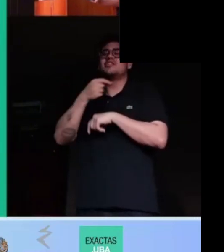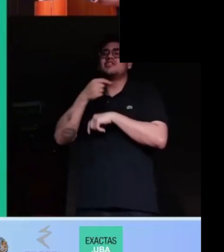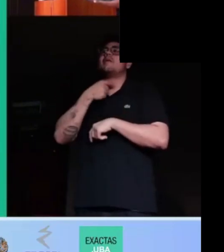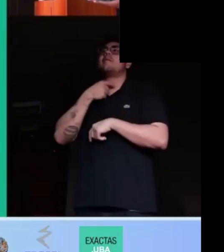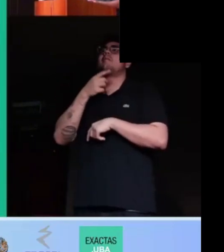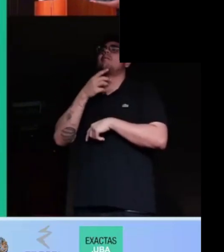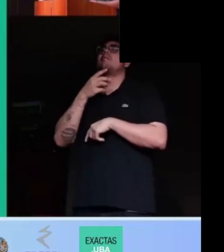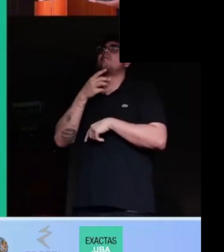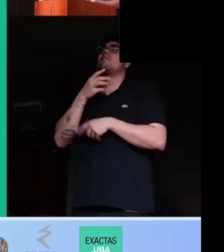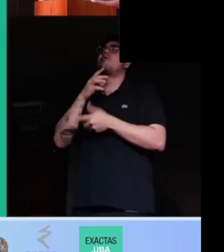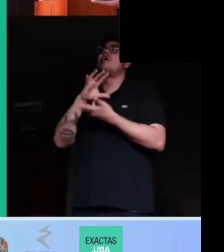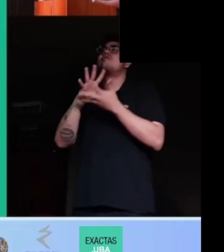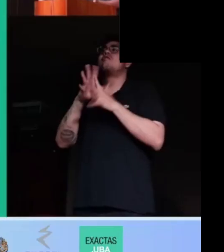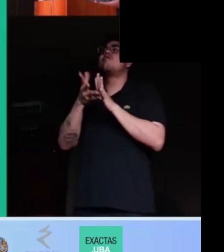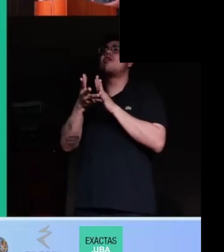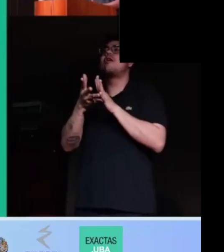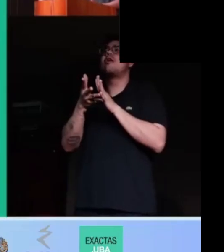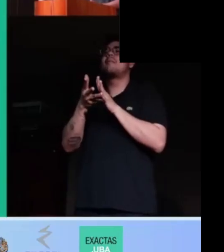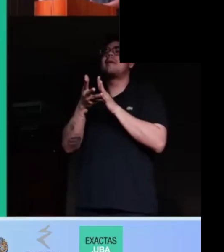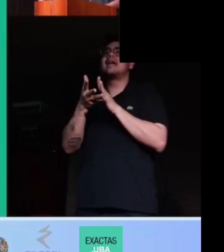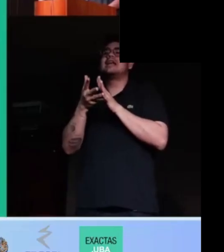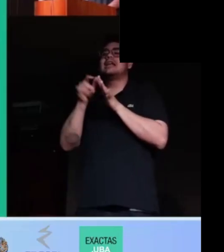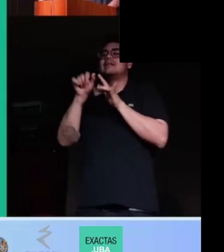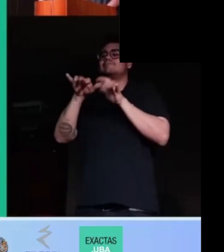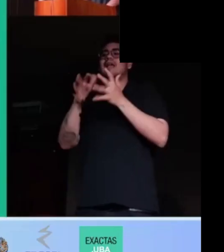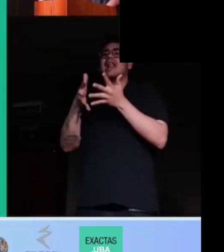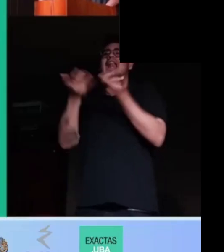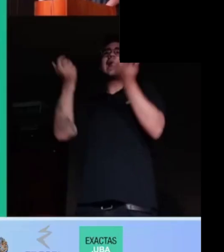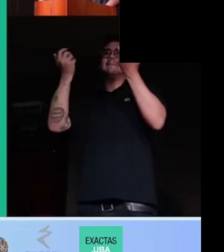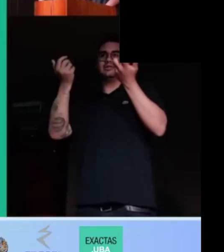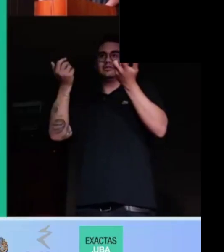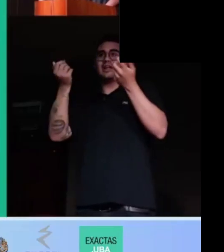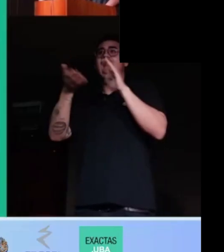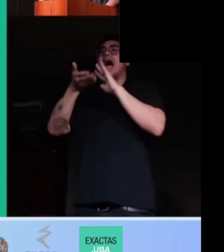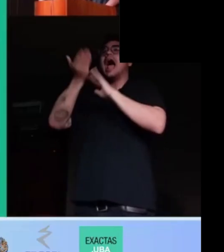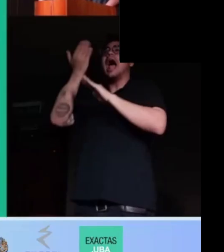más la eficiencia y el programa es un poco más rápido.